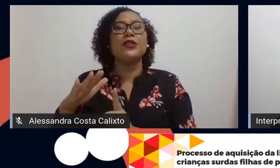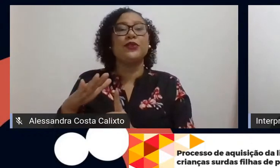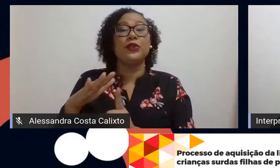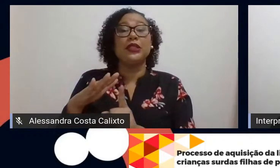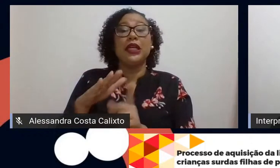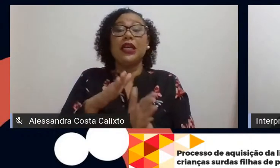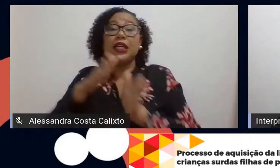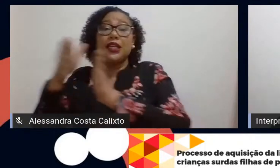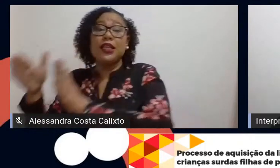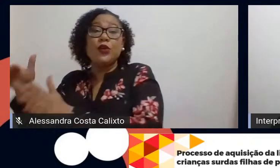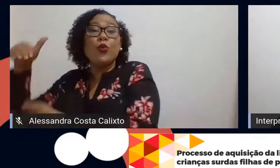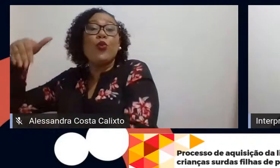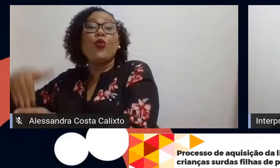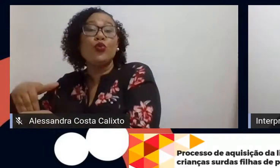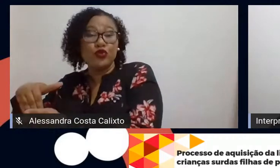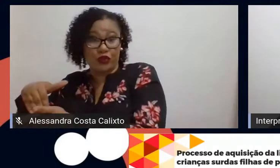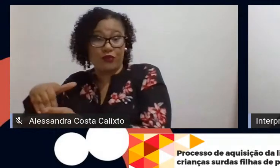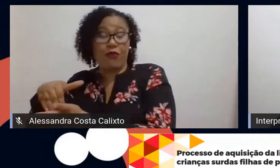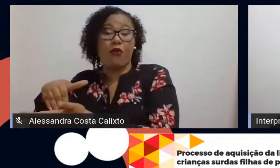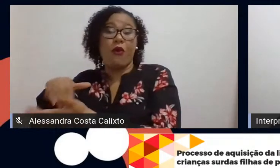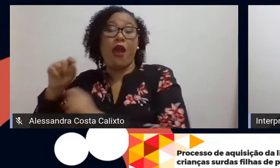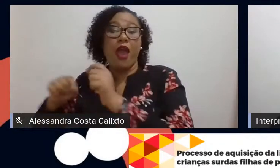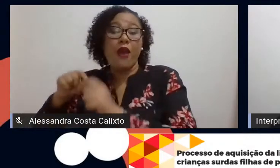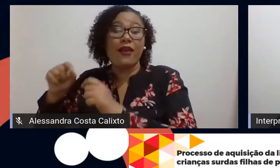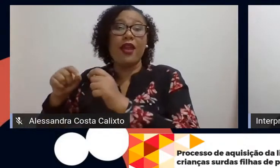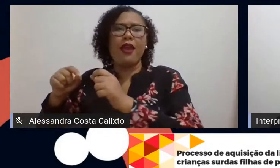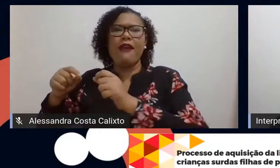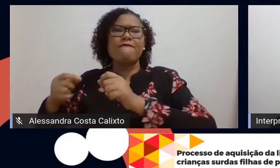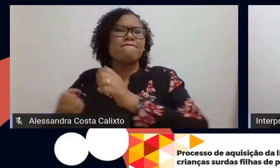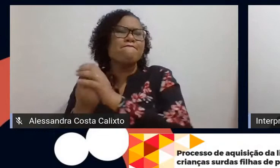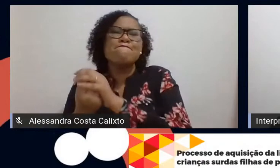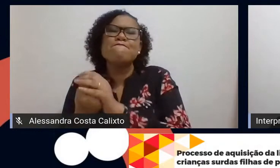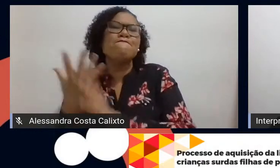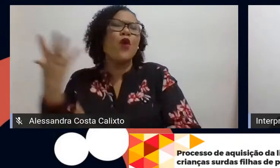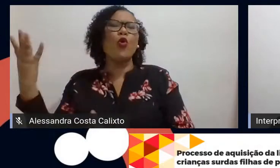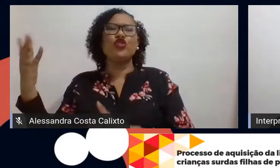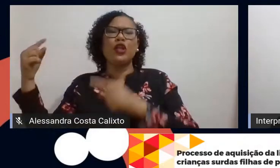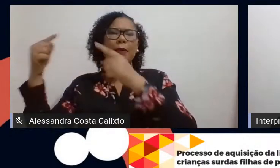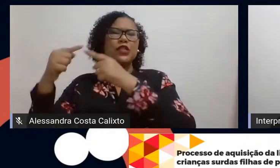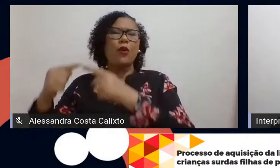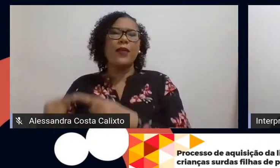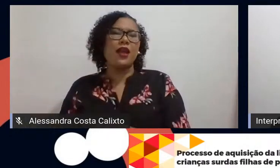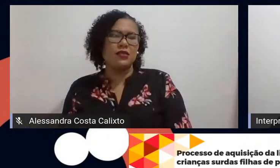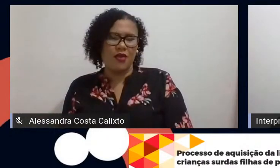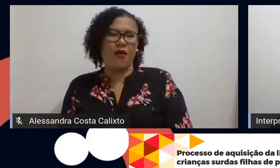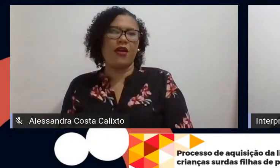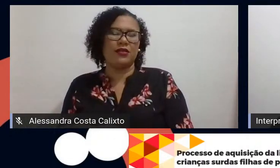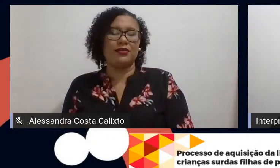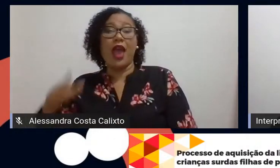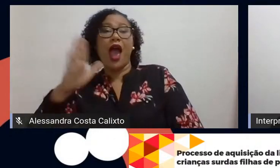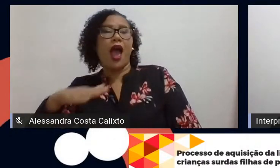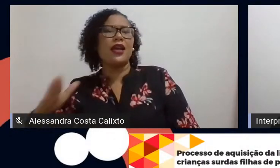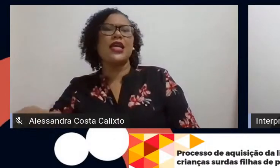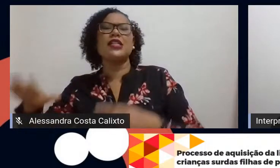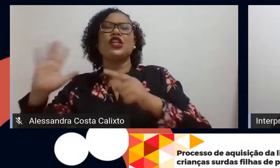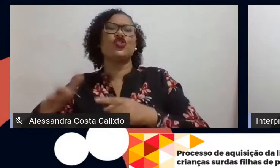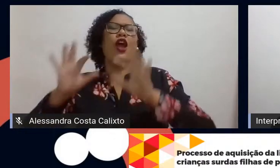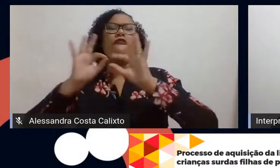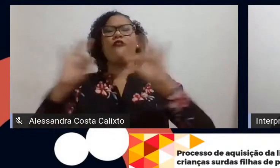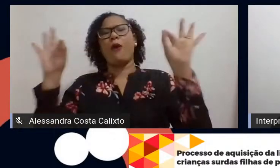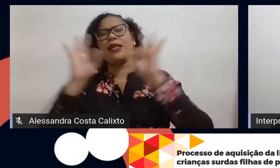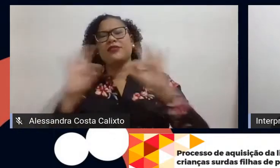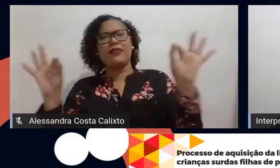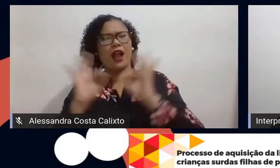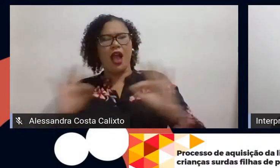sinais por aí. E o outro estágio, o último, são o dos múltiplos, os múltiplos sinais, as